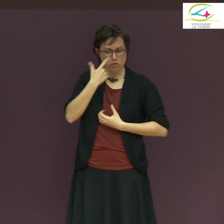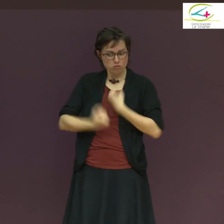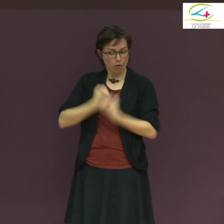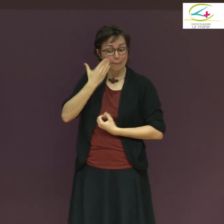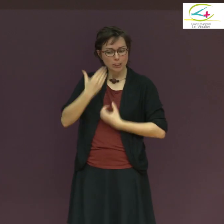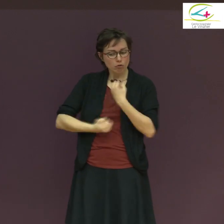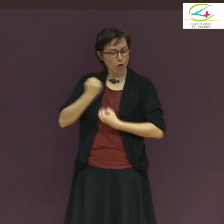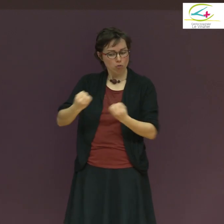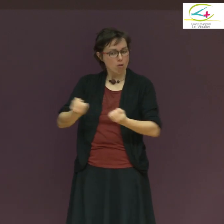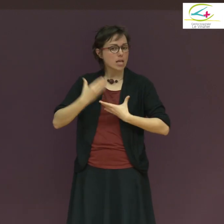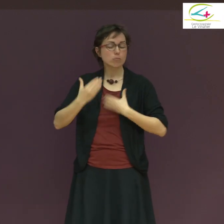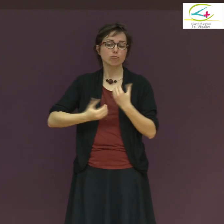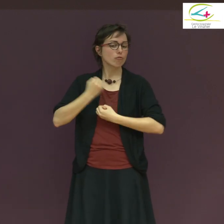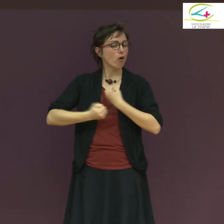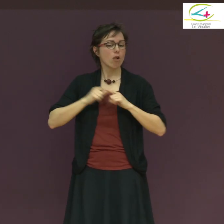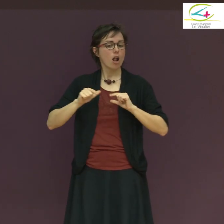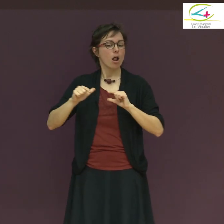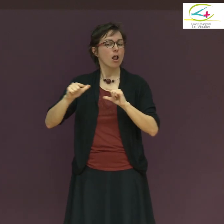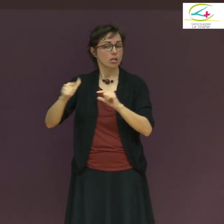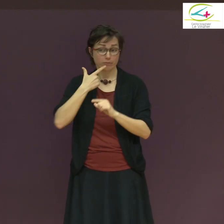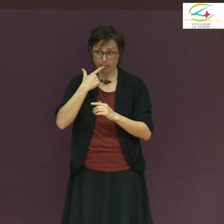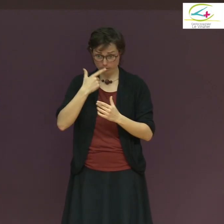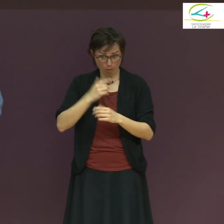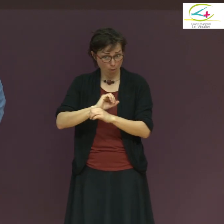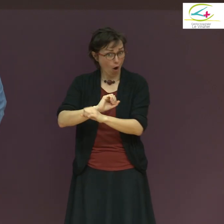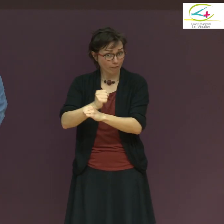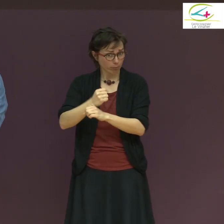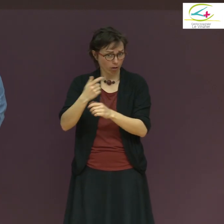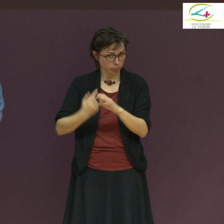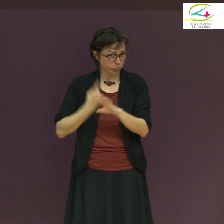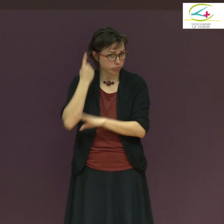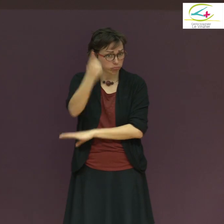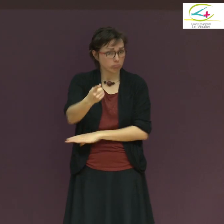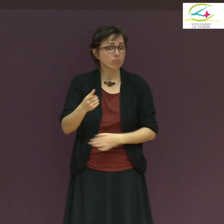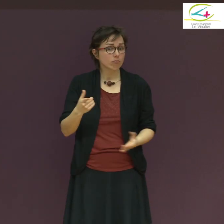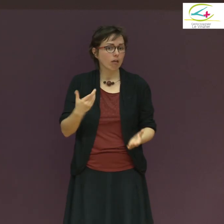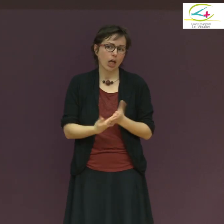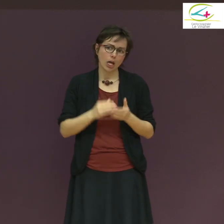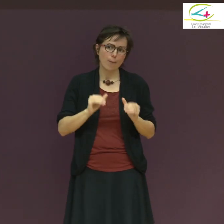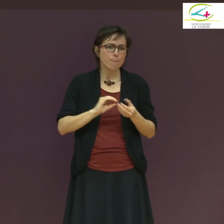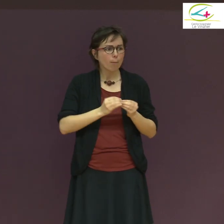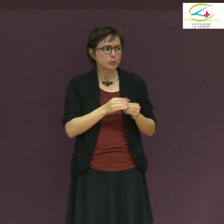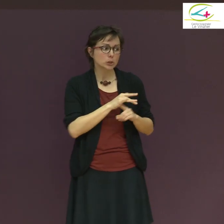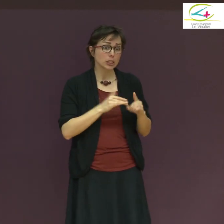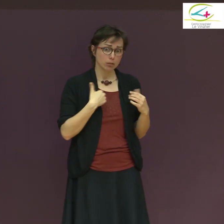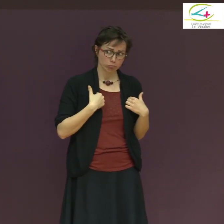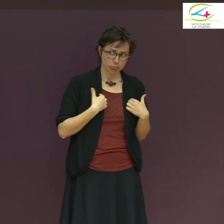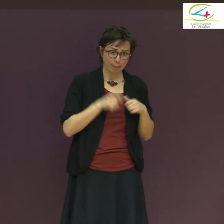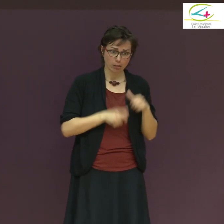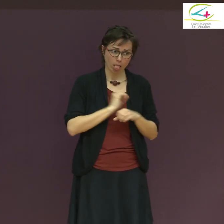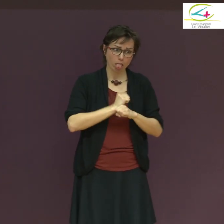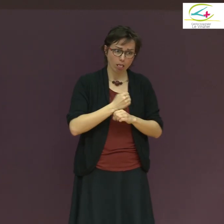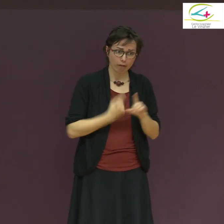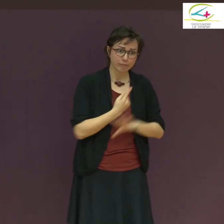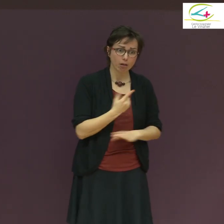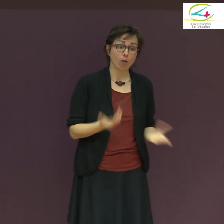souffrance, eh bien, on enfermerait les gens à vie. Ce qui pose un problème de société quand même assez important.